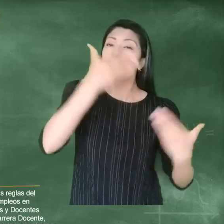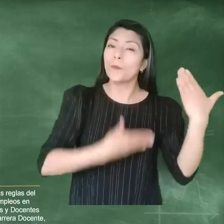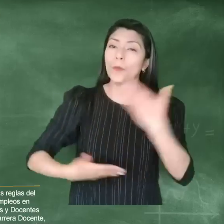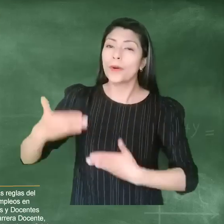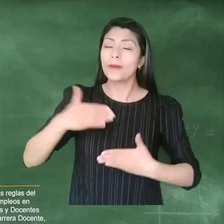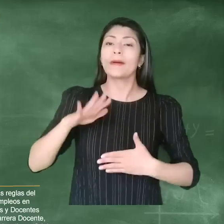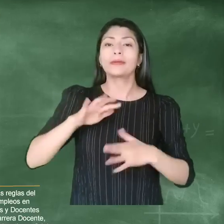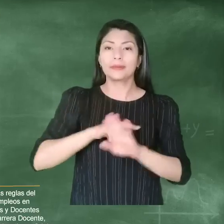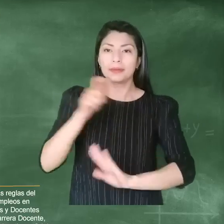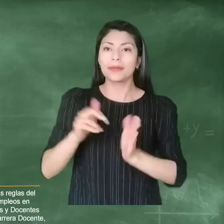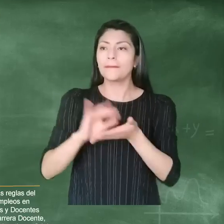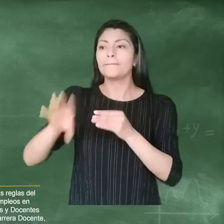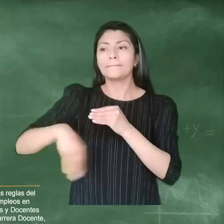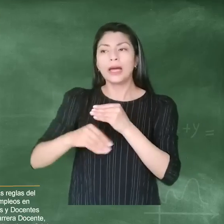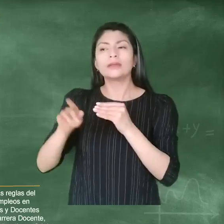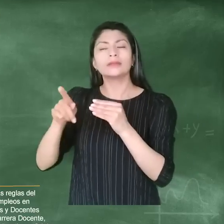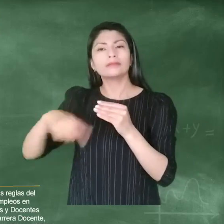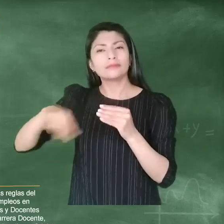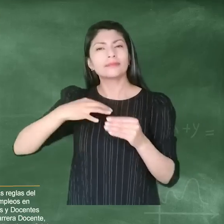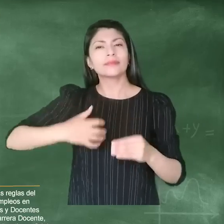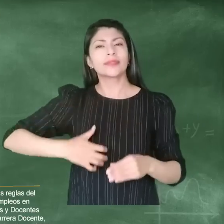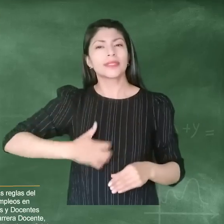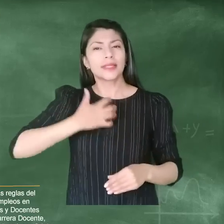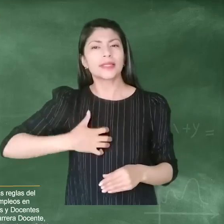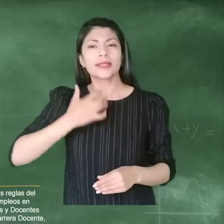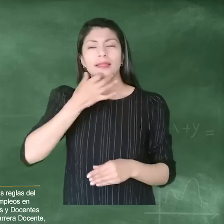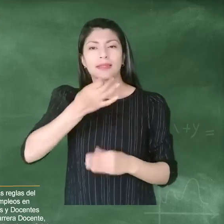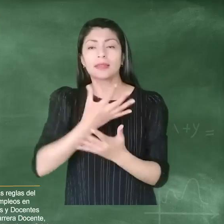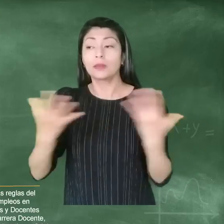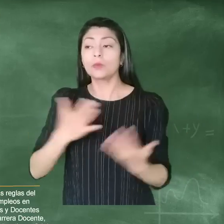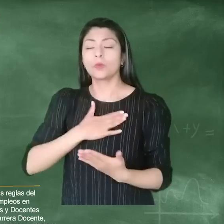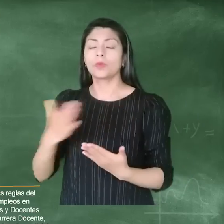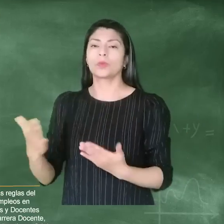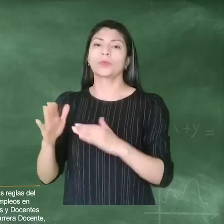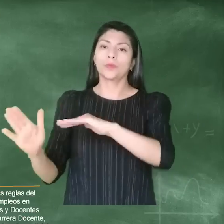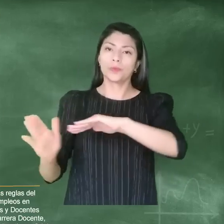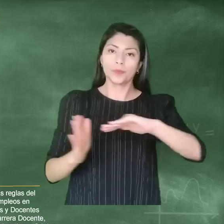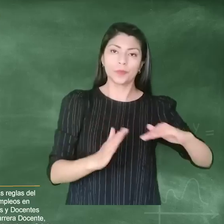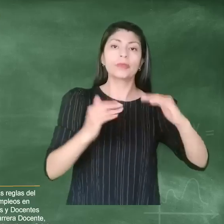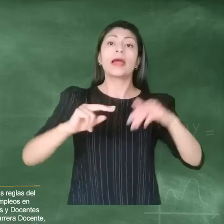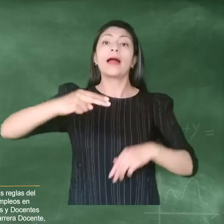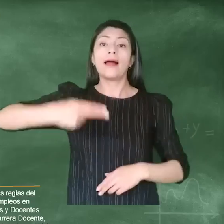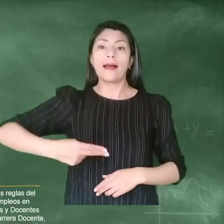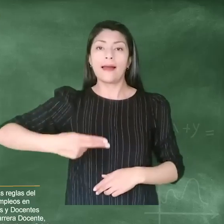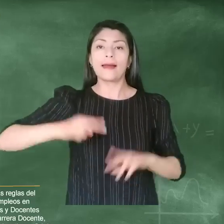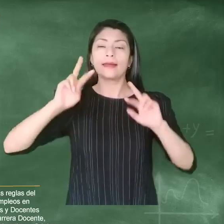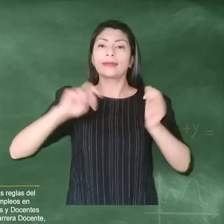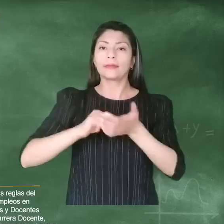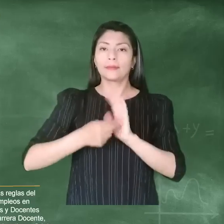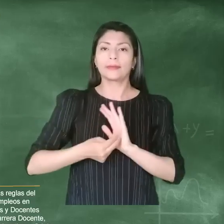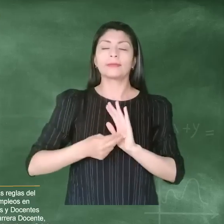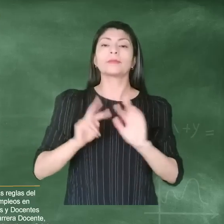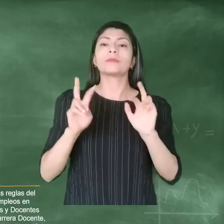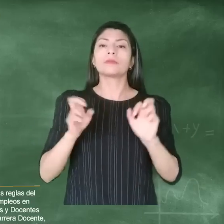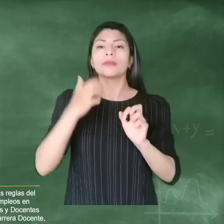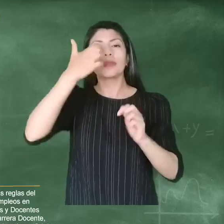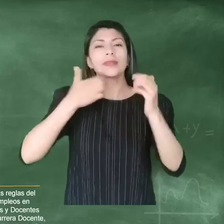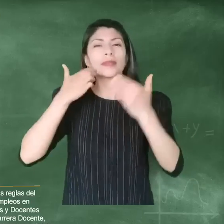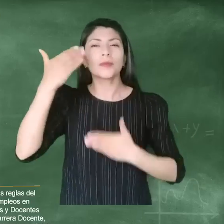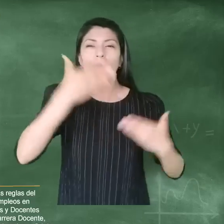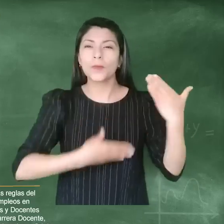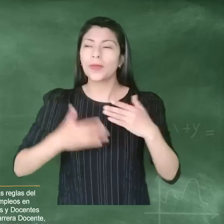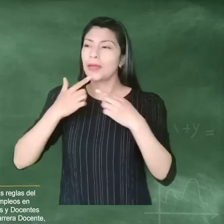de entrevista, y atención de las reclamaciones. H. Consolidación de los resultados de las pruebas